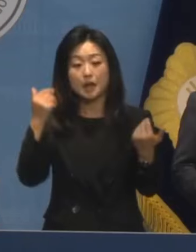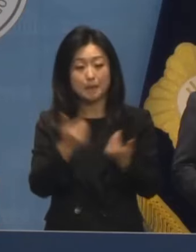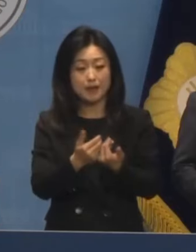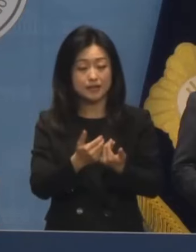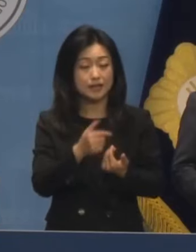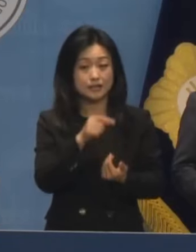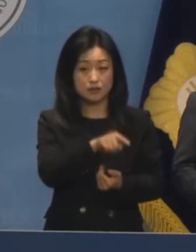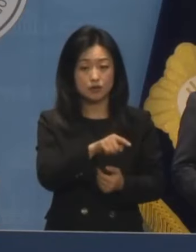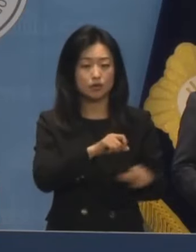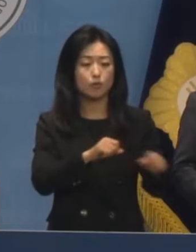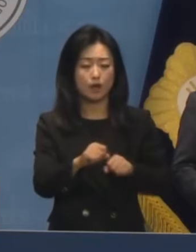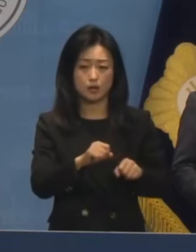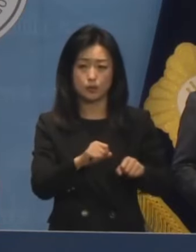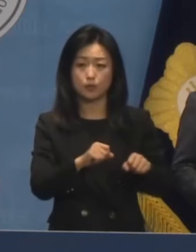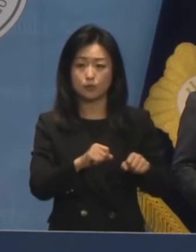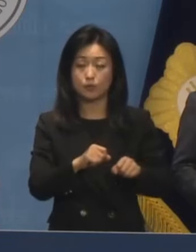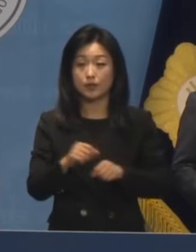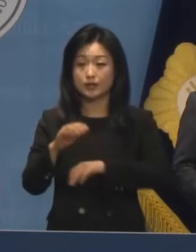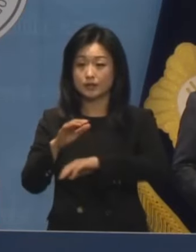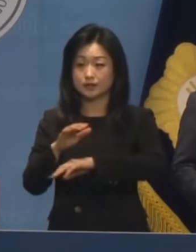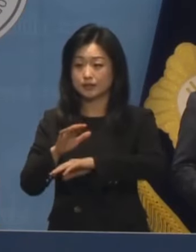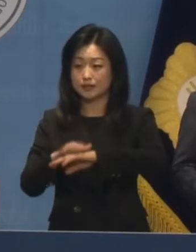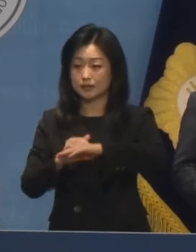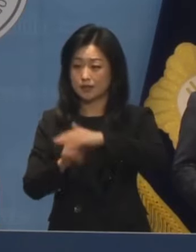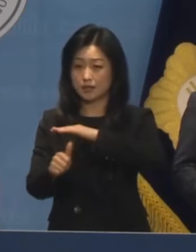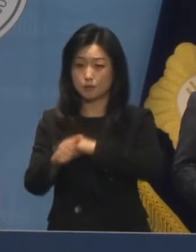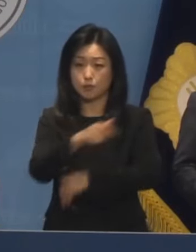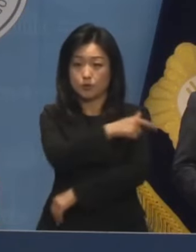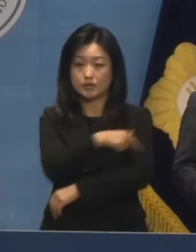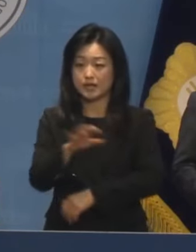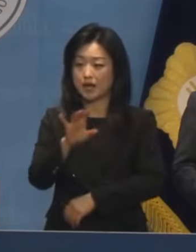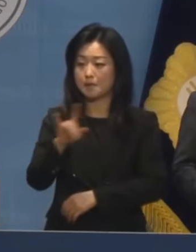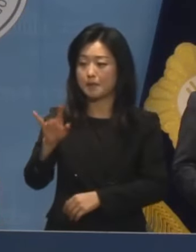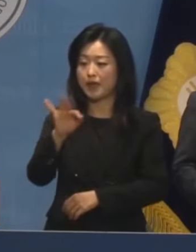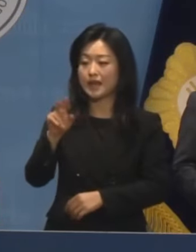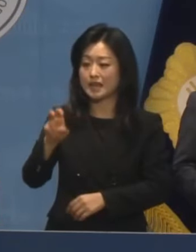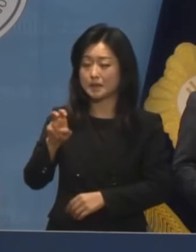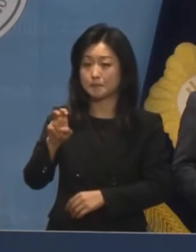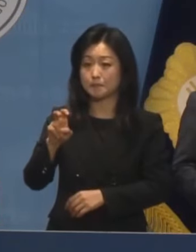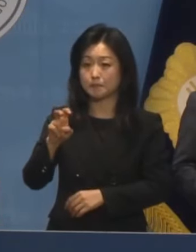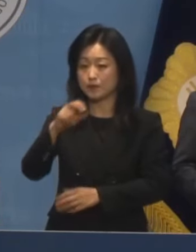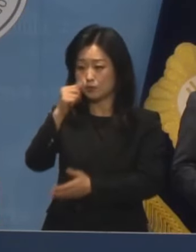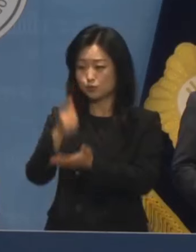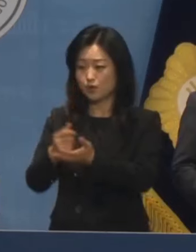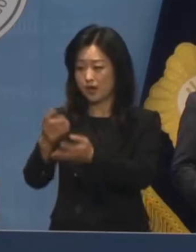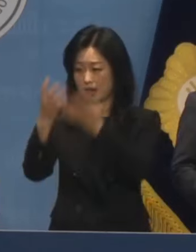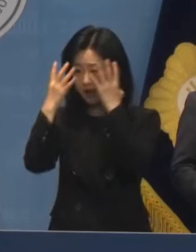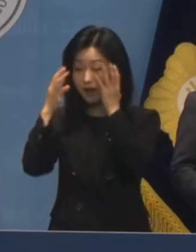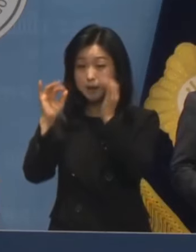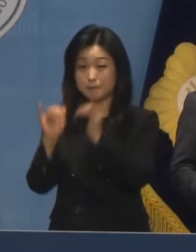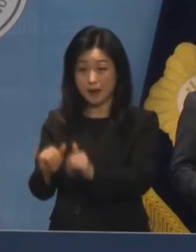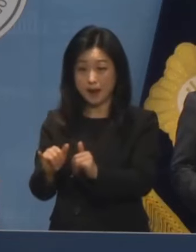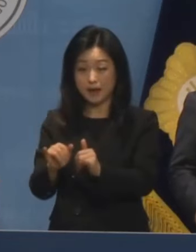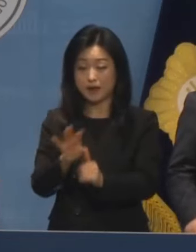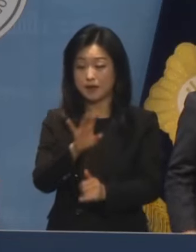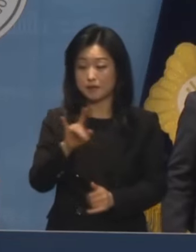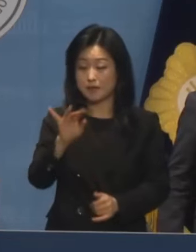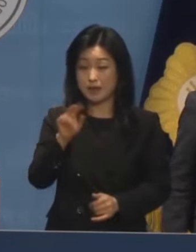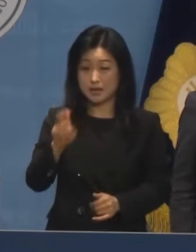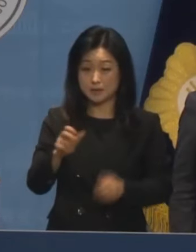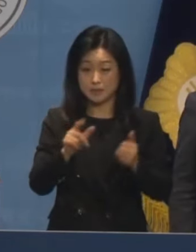것을 하기 때문에 대표 이사가 배임죄로 기소될 소지가 있기 때문에 배임 배임죄로